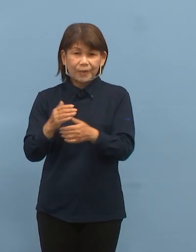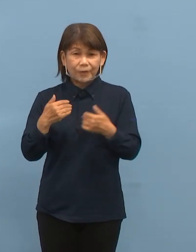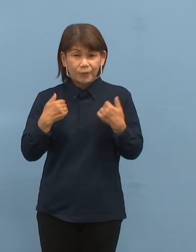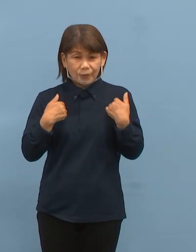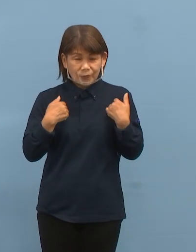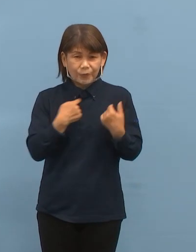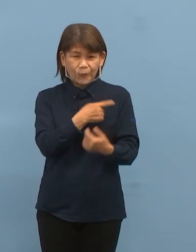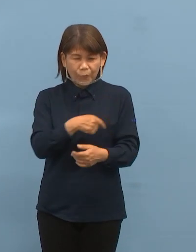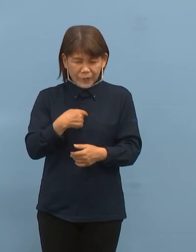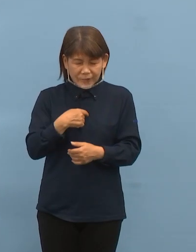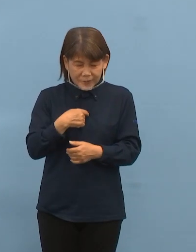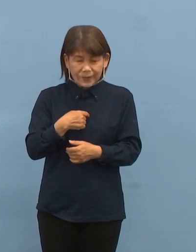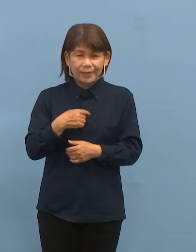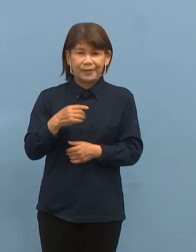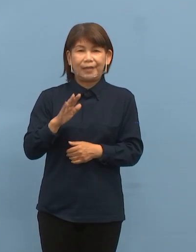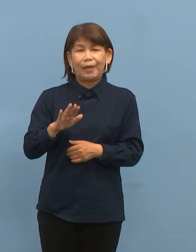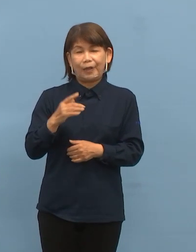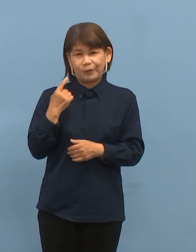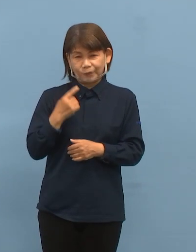ます。